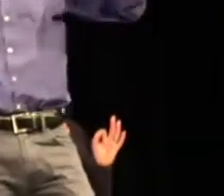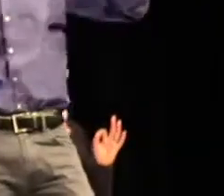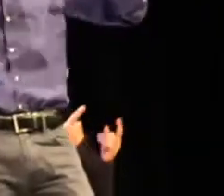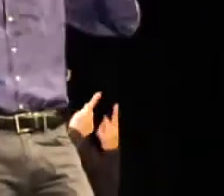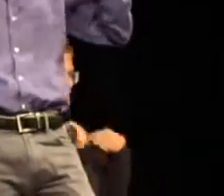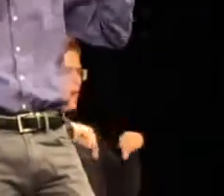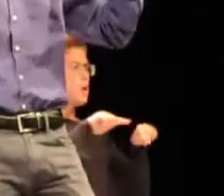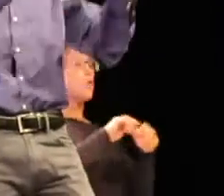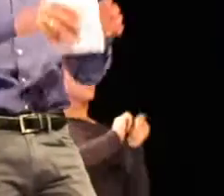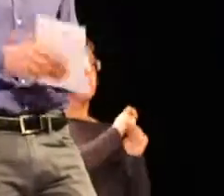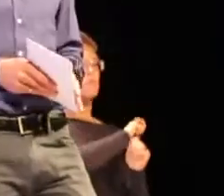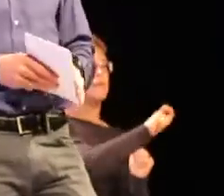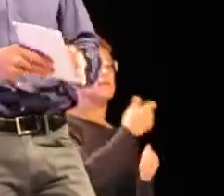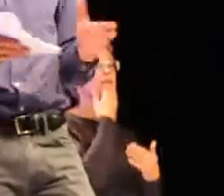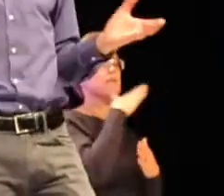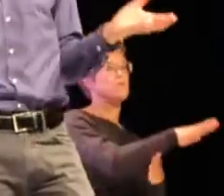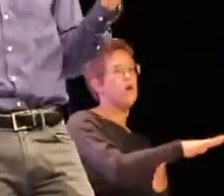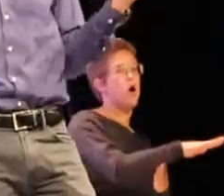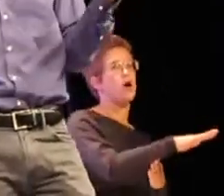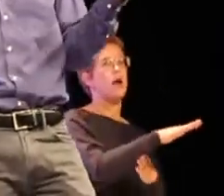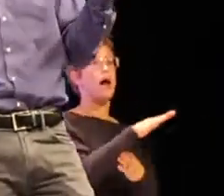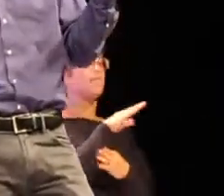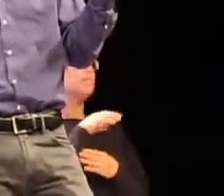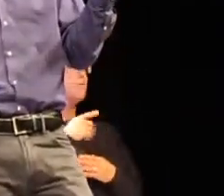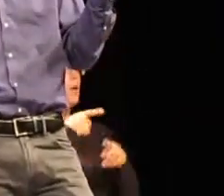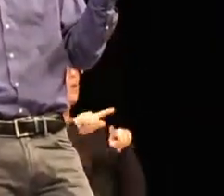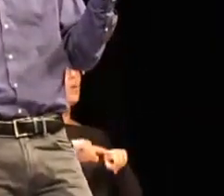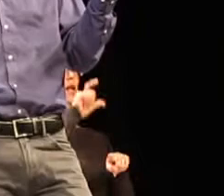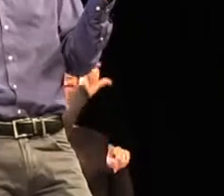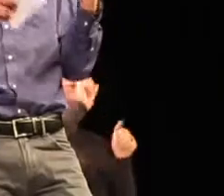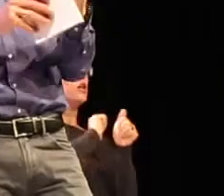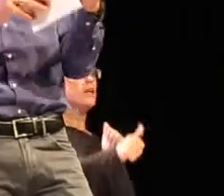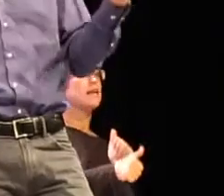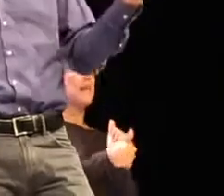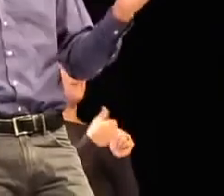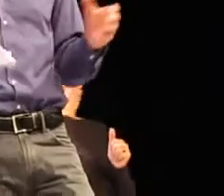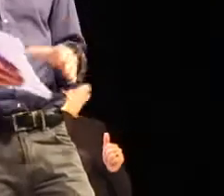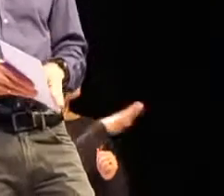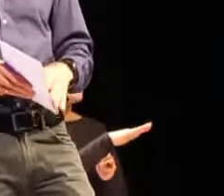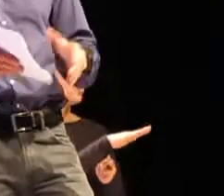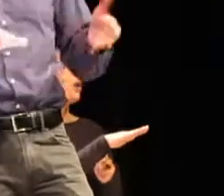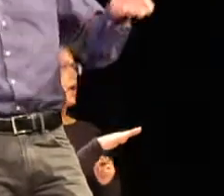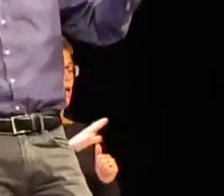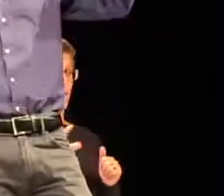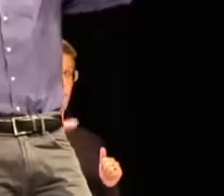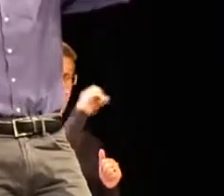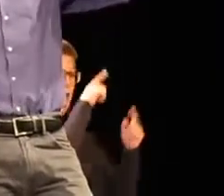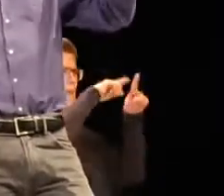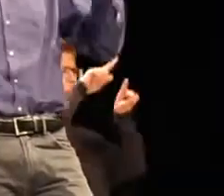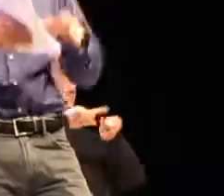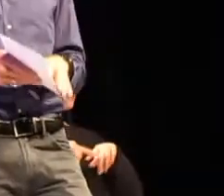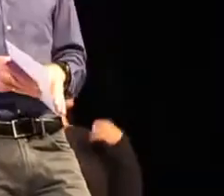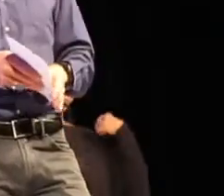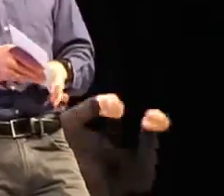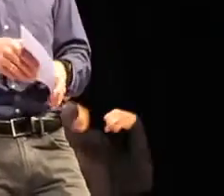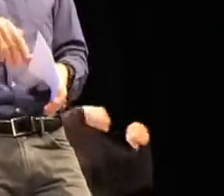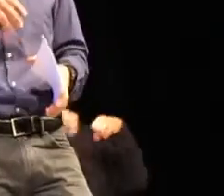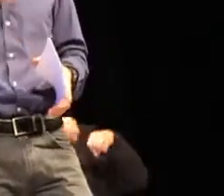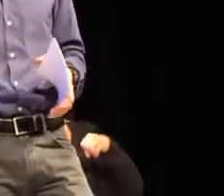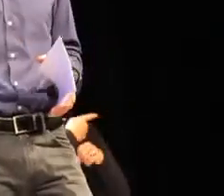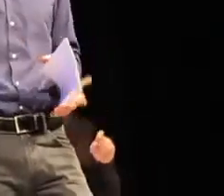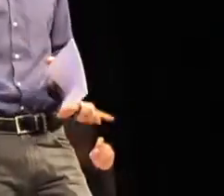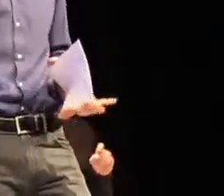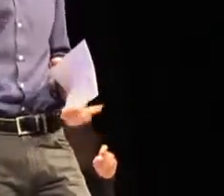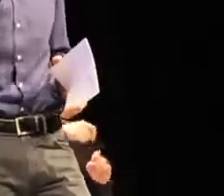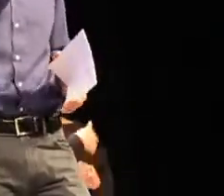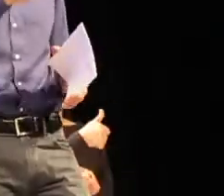det är företagsledare och det är miljörörelser. Och alla engagerar sig så mycket så på bara några månader så når det ända upp i regeringskansliet